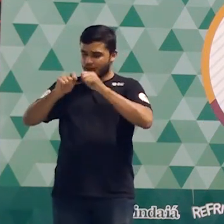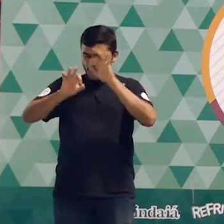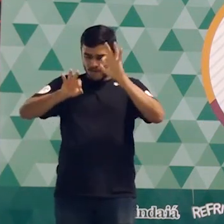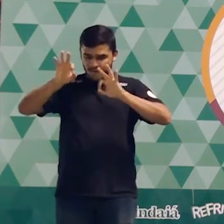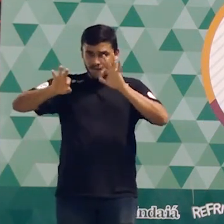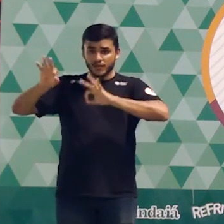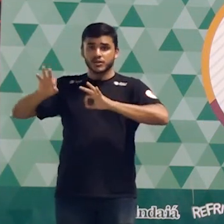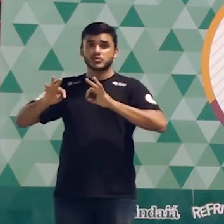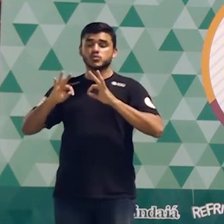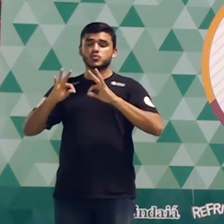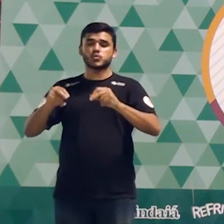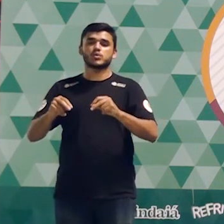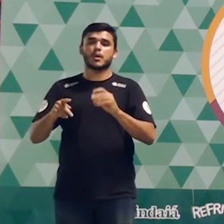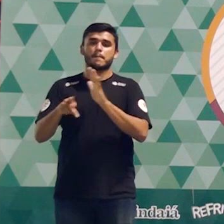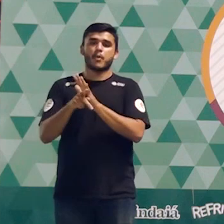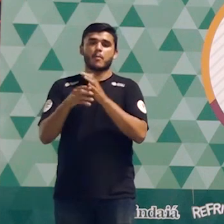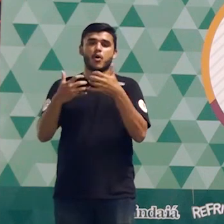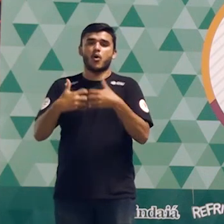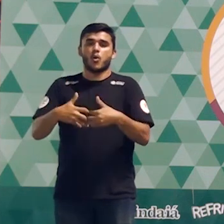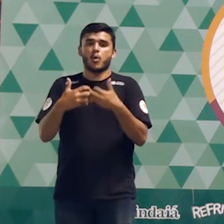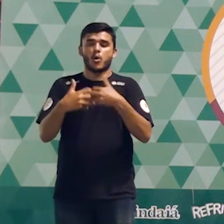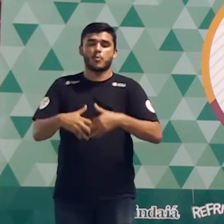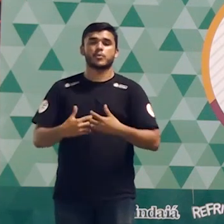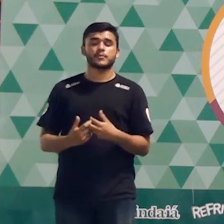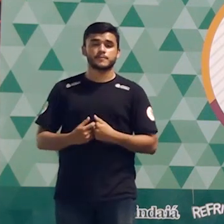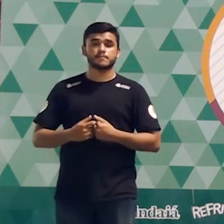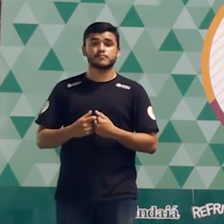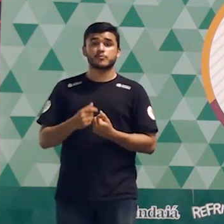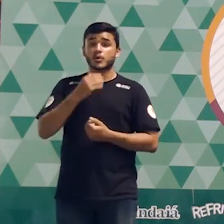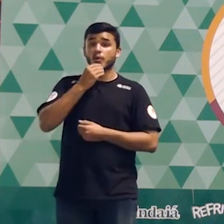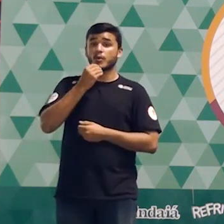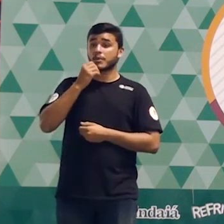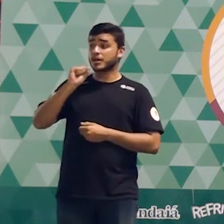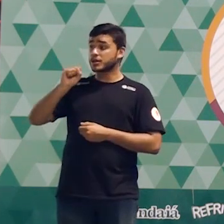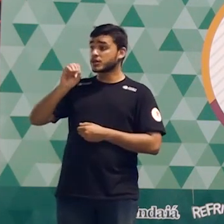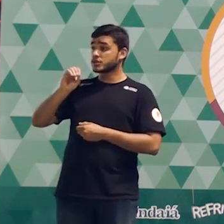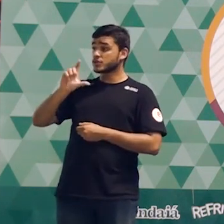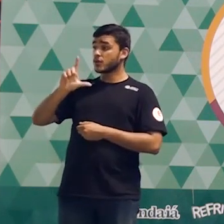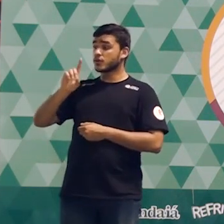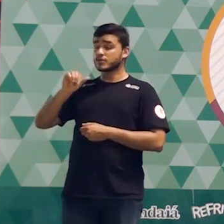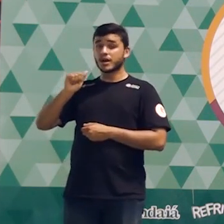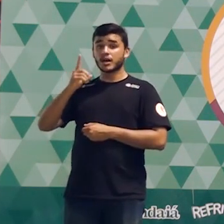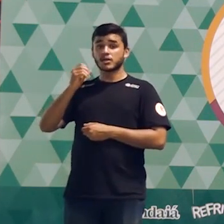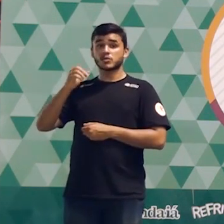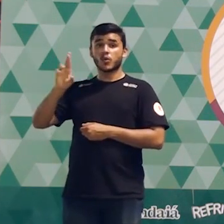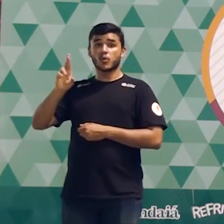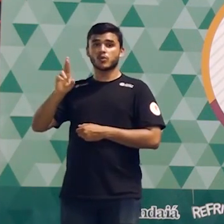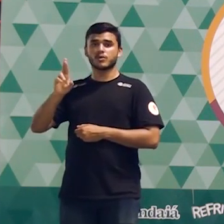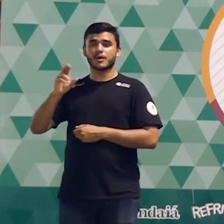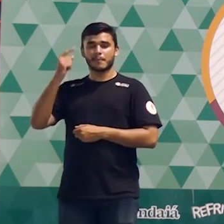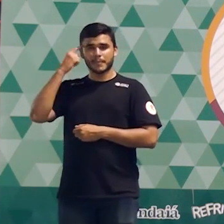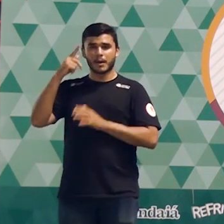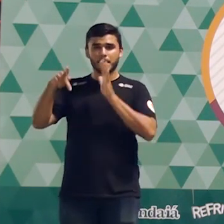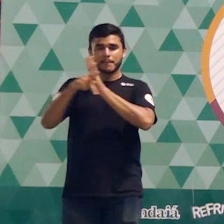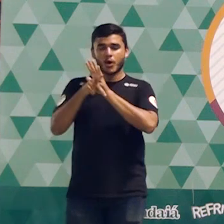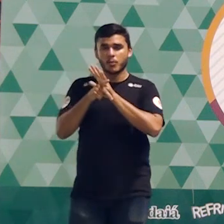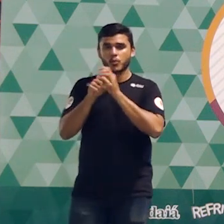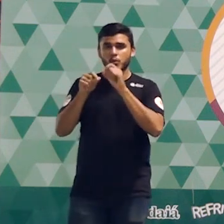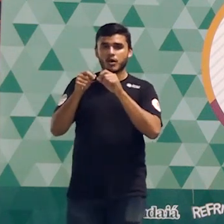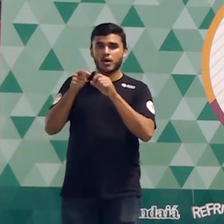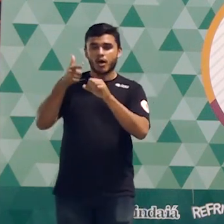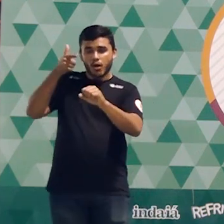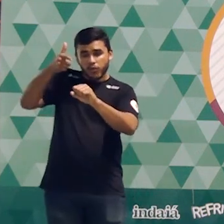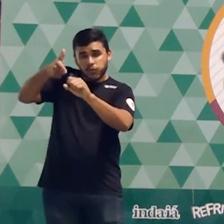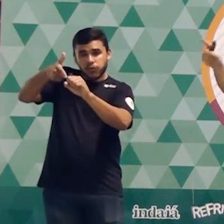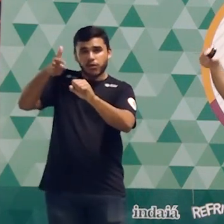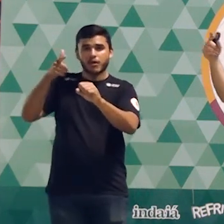soldador humano por robôs. Esse cara nunca mais vai conseguir emprego como soldador de carro no Japão. Ou ele sai do